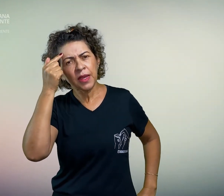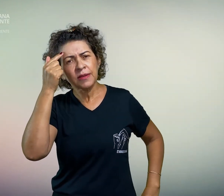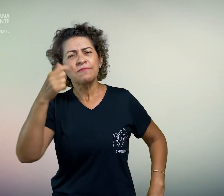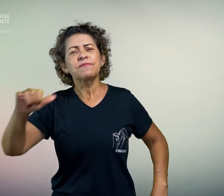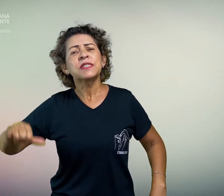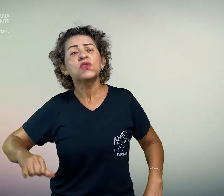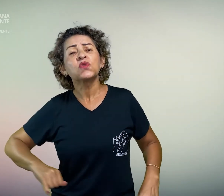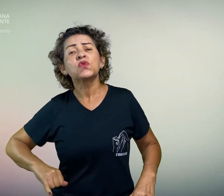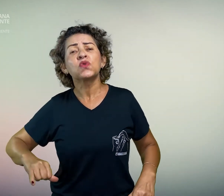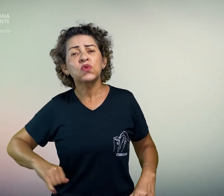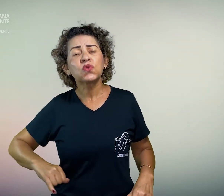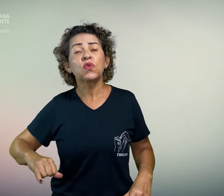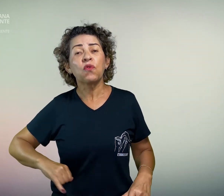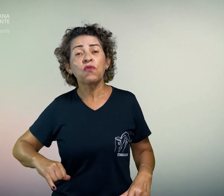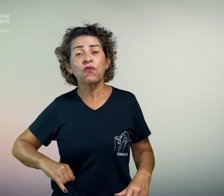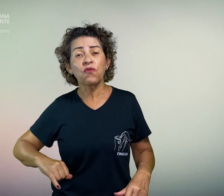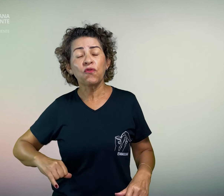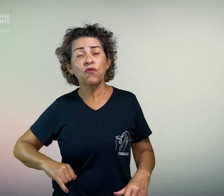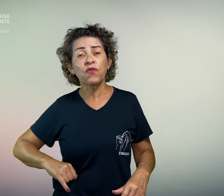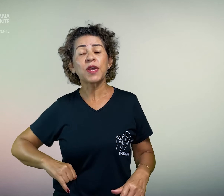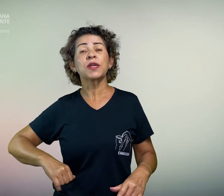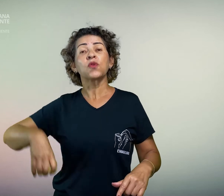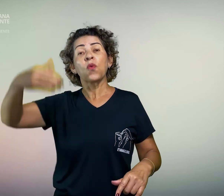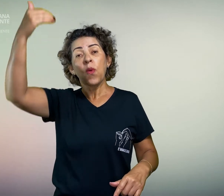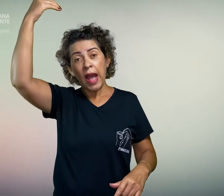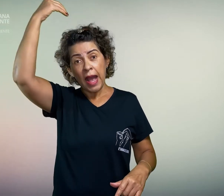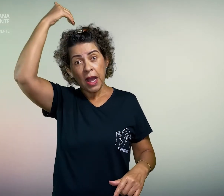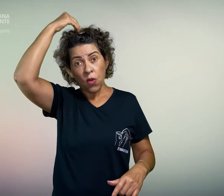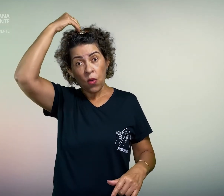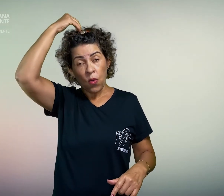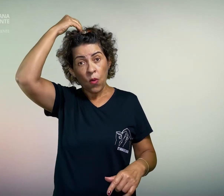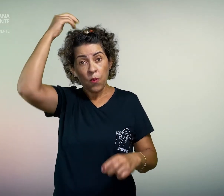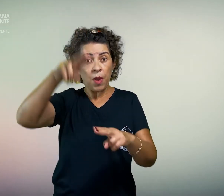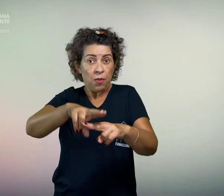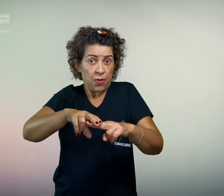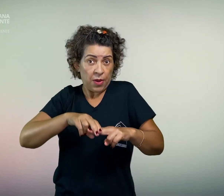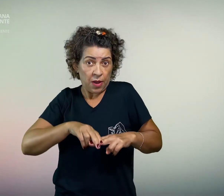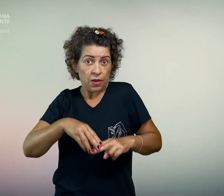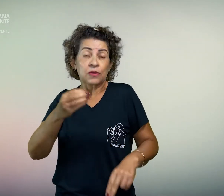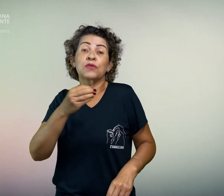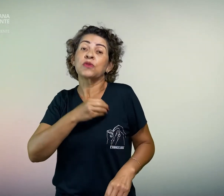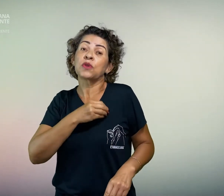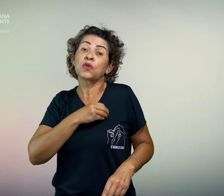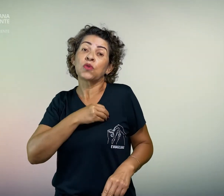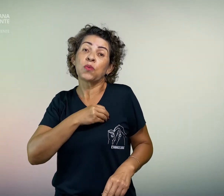Davam a entender que estavam sofrendo a culpa pelos